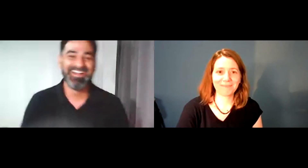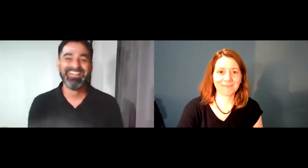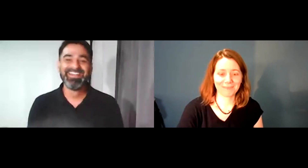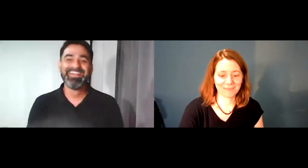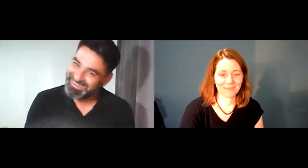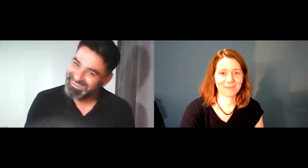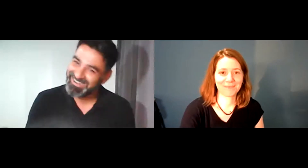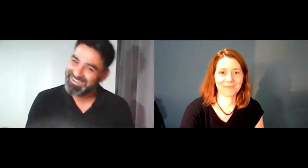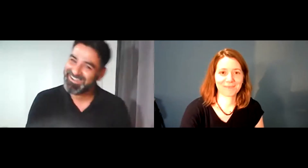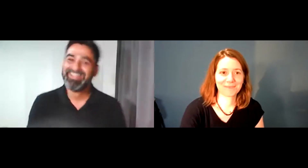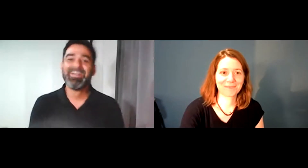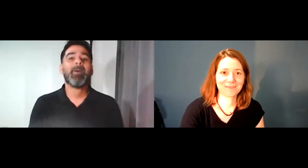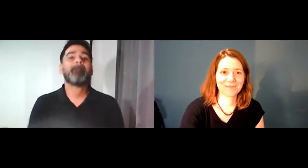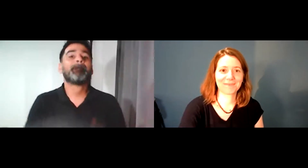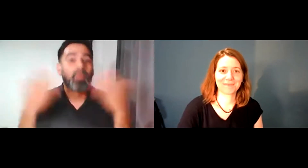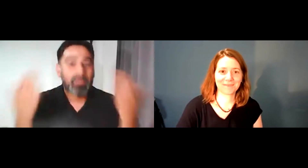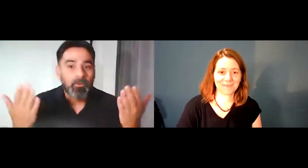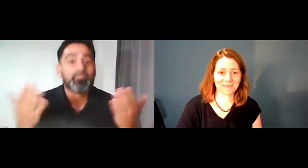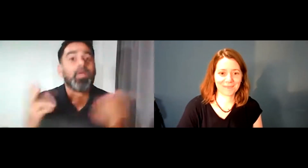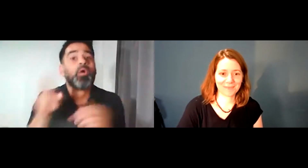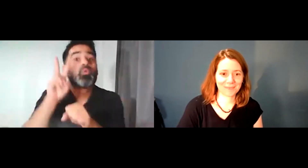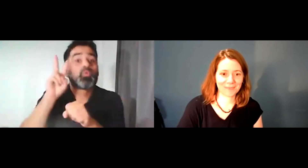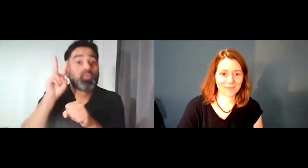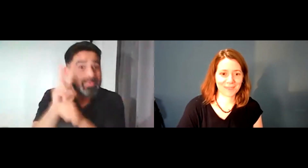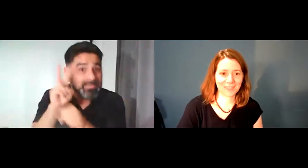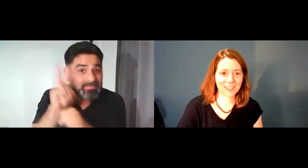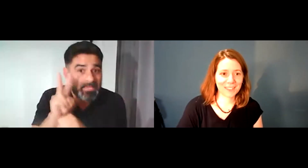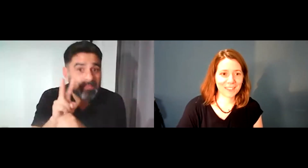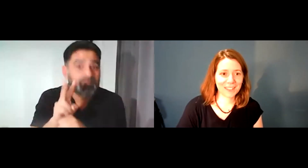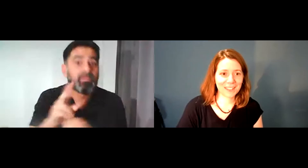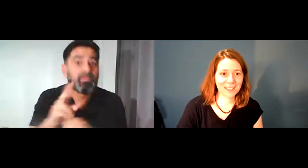¿eh? Mirá, Javi, lo que tengo yo. Porque me tiene loca una...